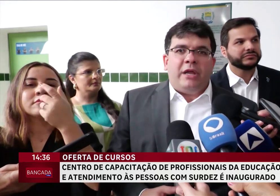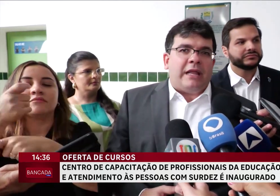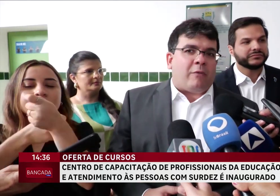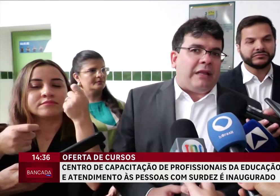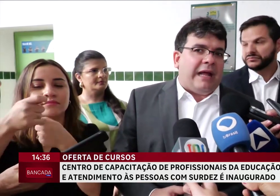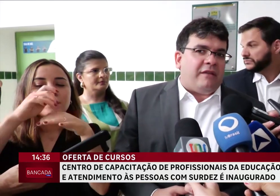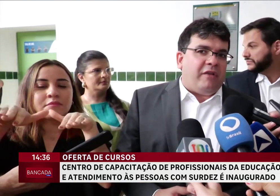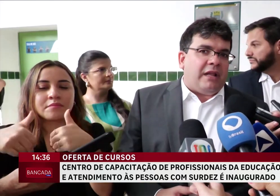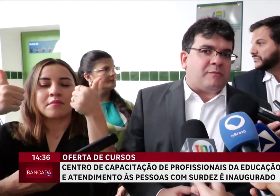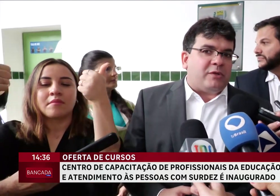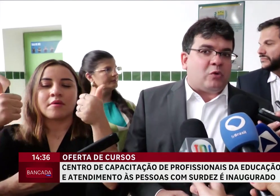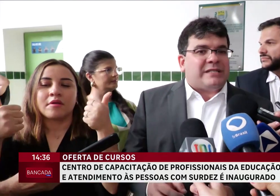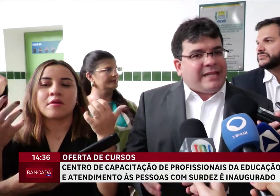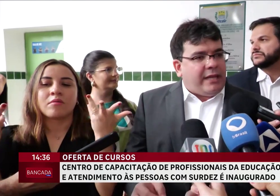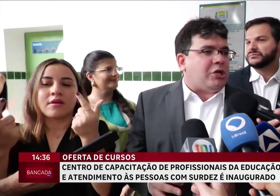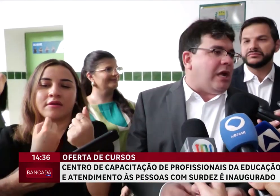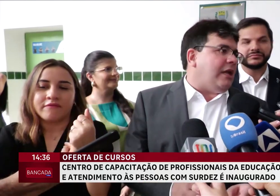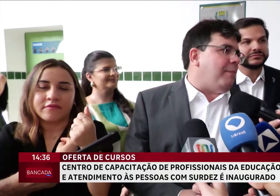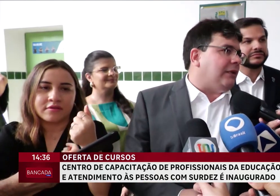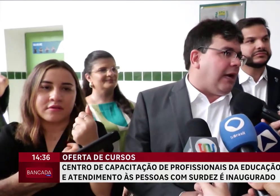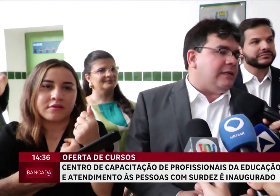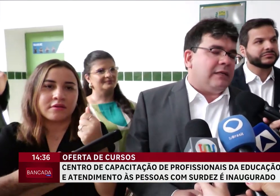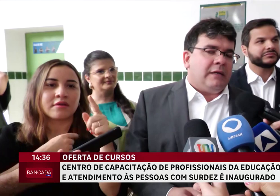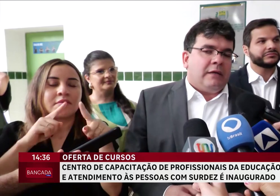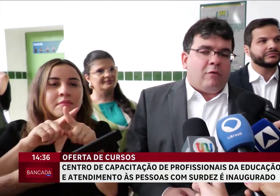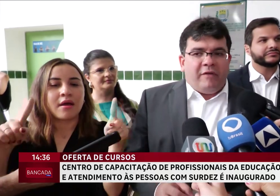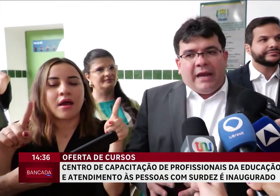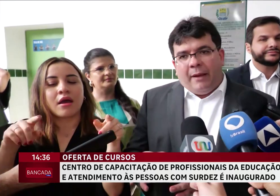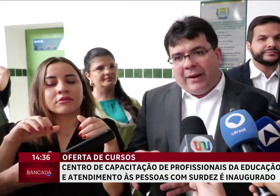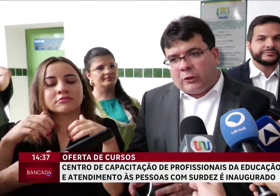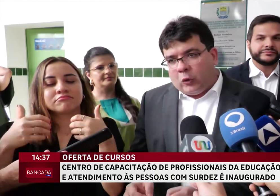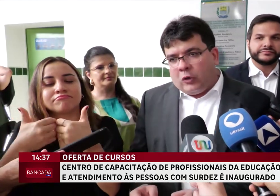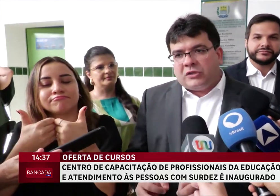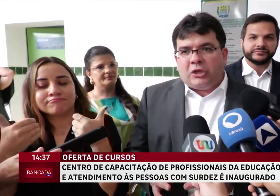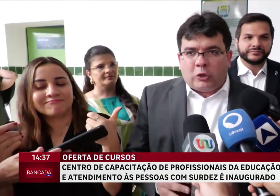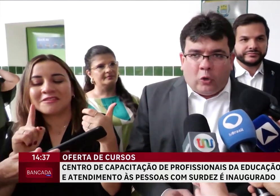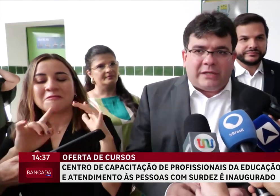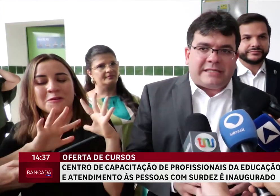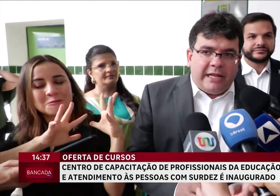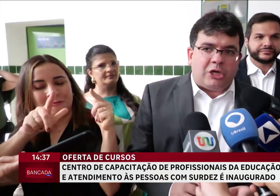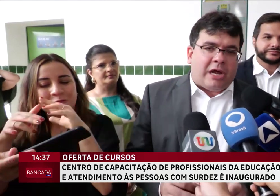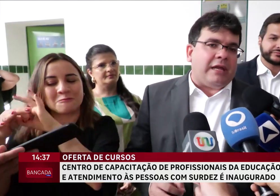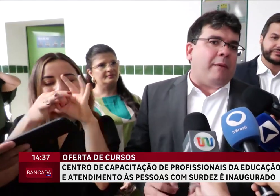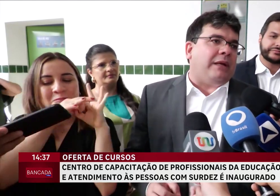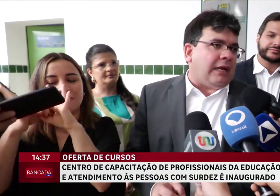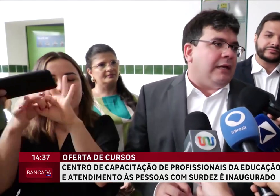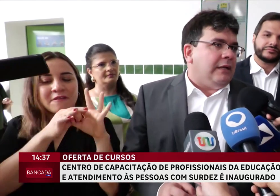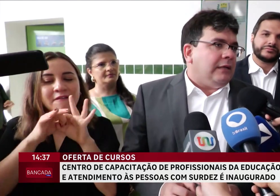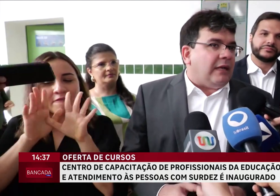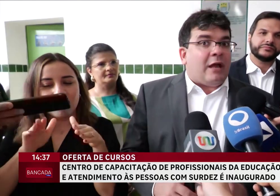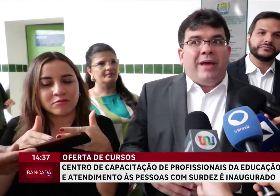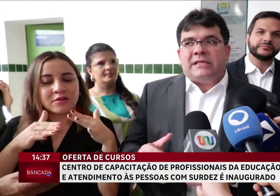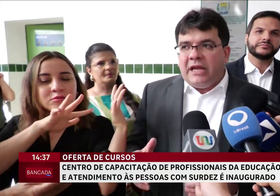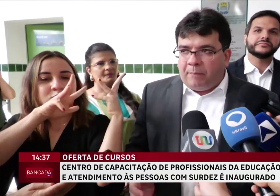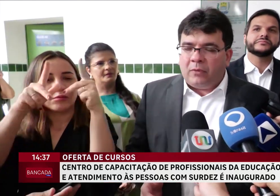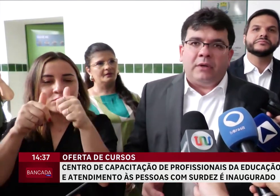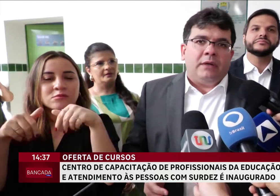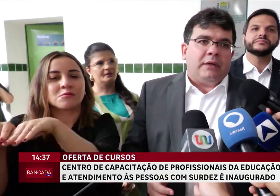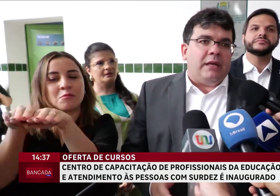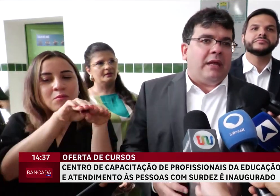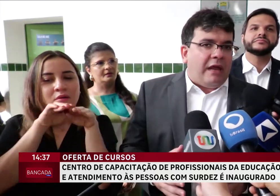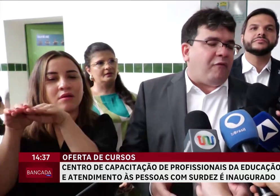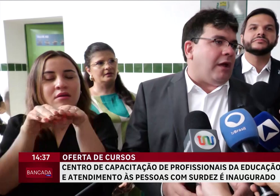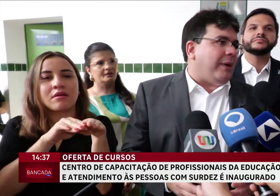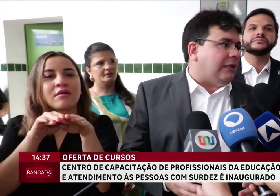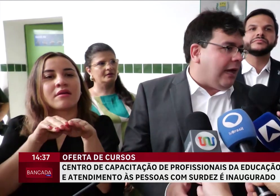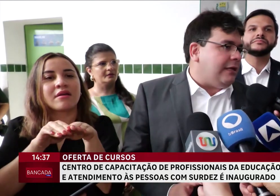a melhoria da qualidade de vida das pessoas sem deixar ninguém para trás. Governar para todos e todas sem deixar ninguém para trás. Daqui é um exemplo